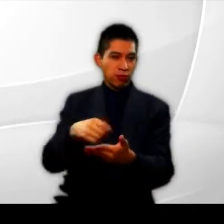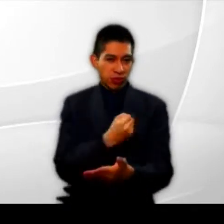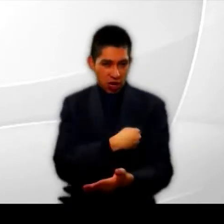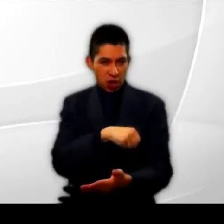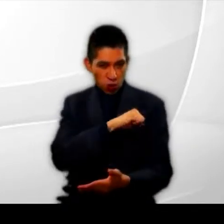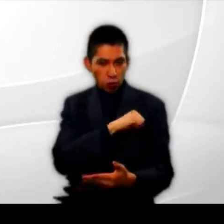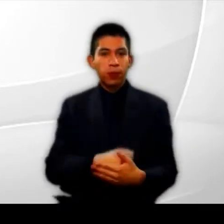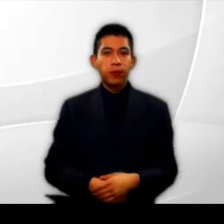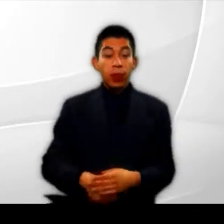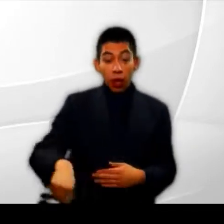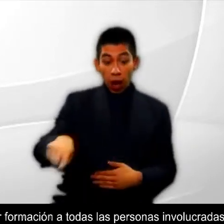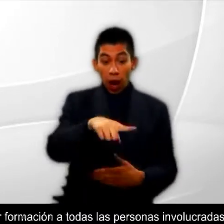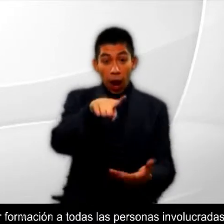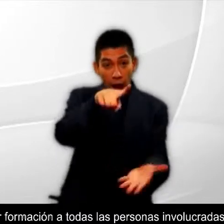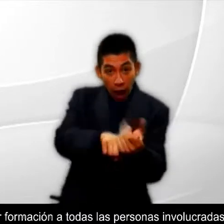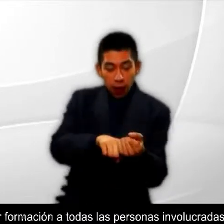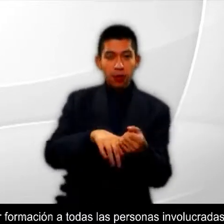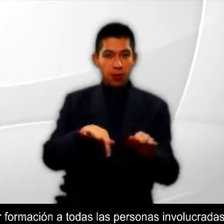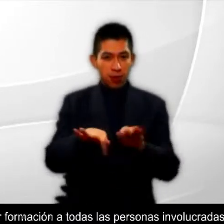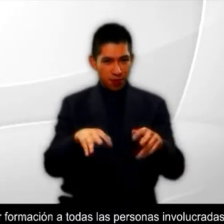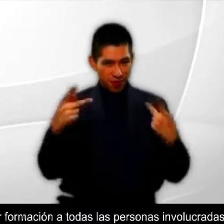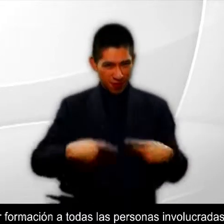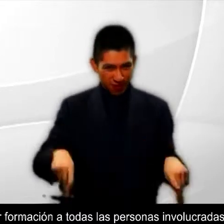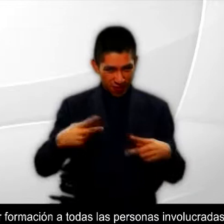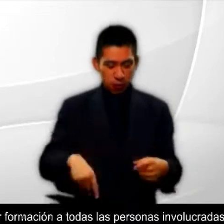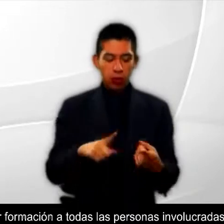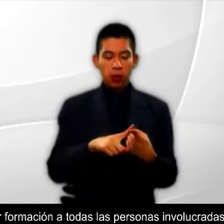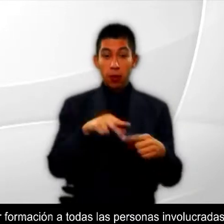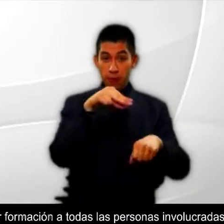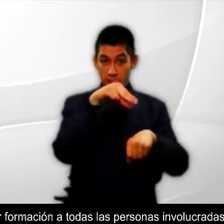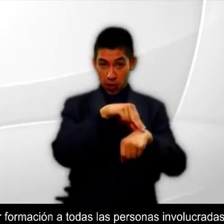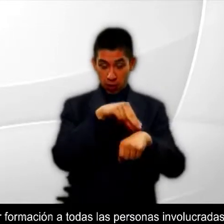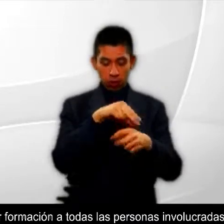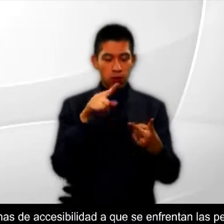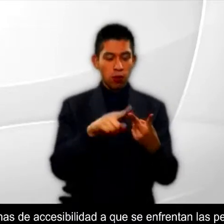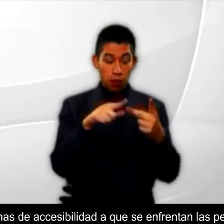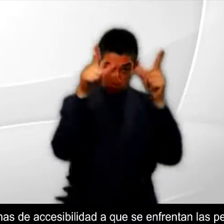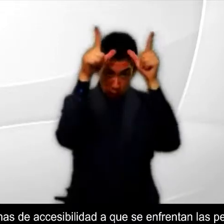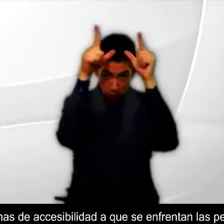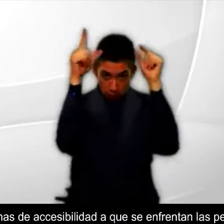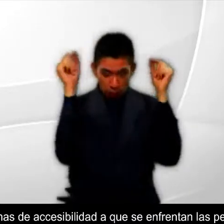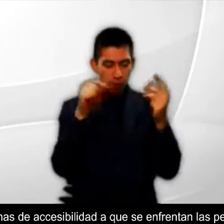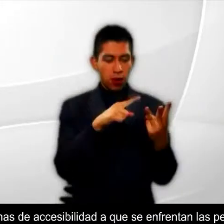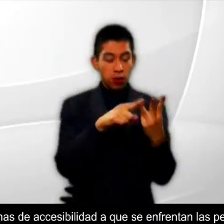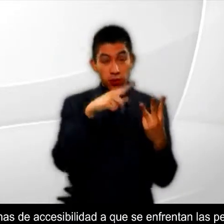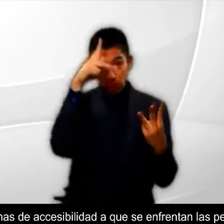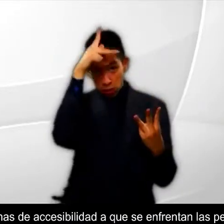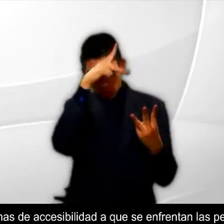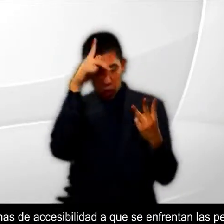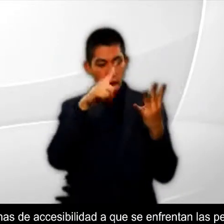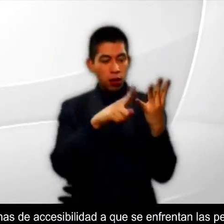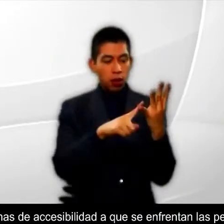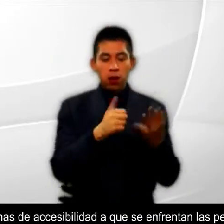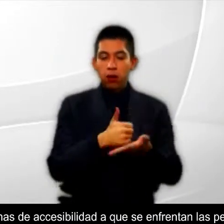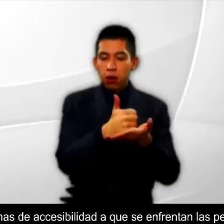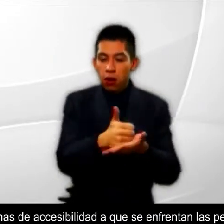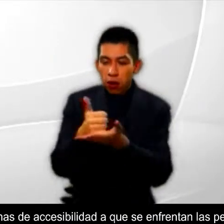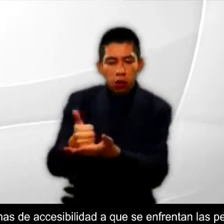C. Ofrecer formación a todas las personas involucradas en los problemas de accesibilidad a que se enfrentan las personas con